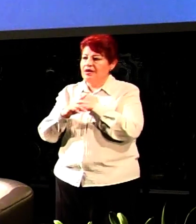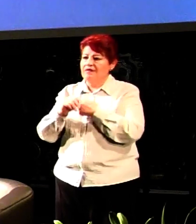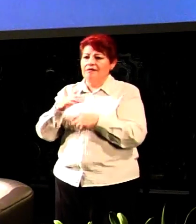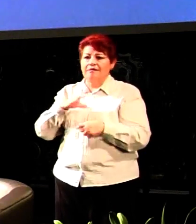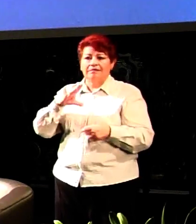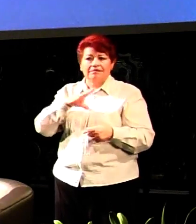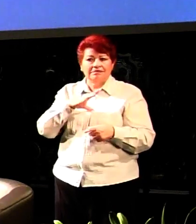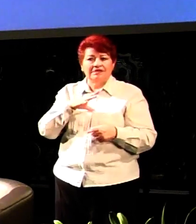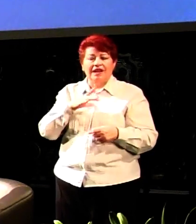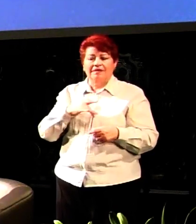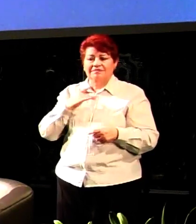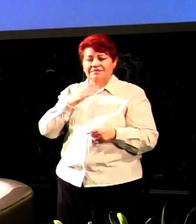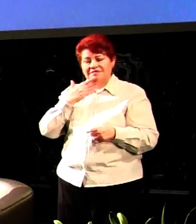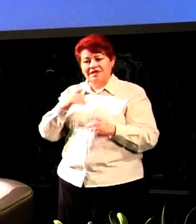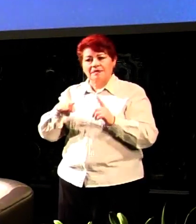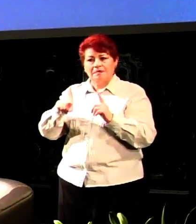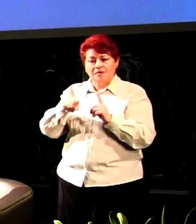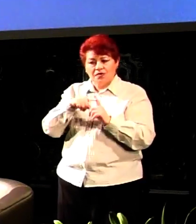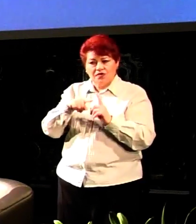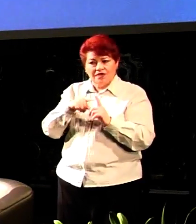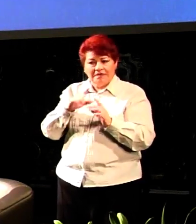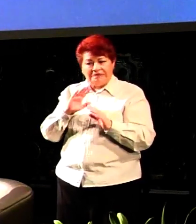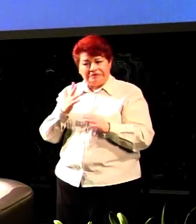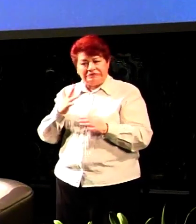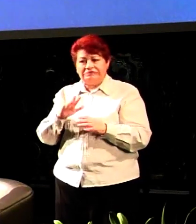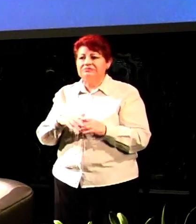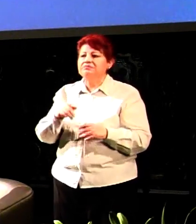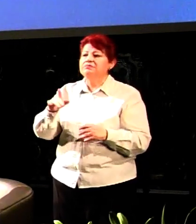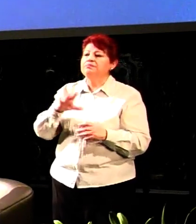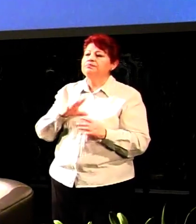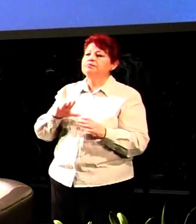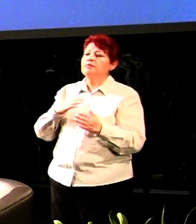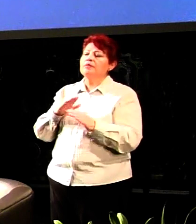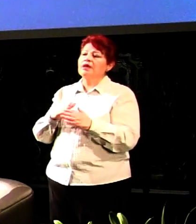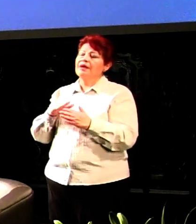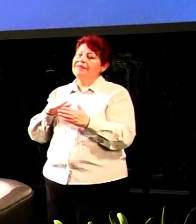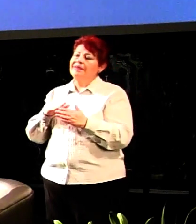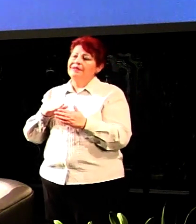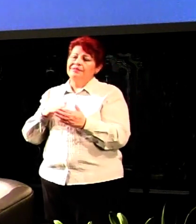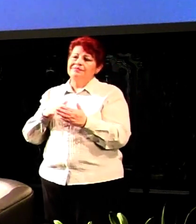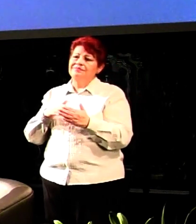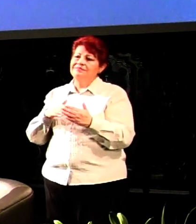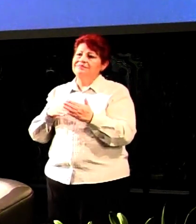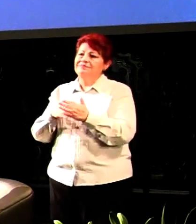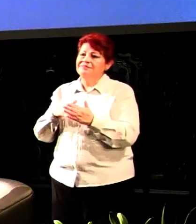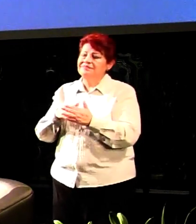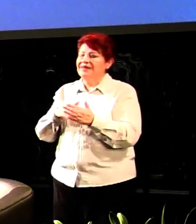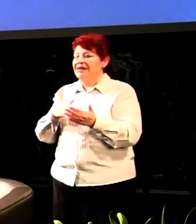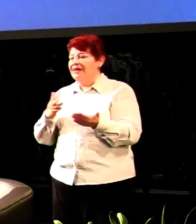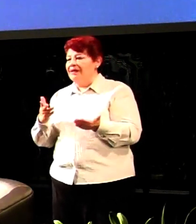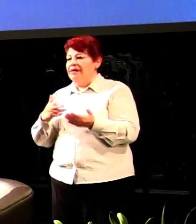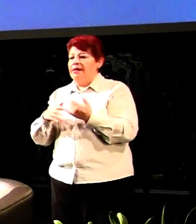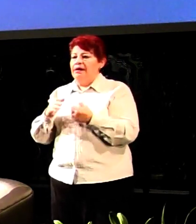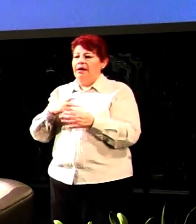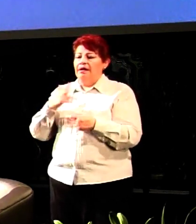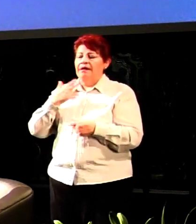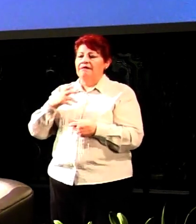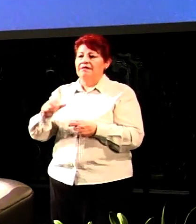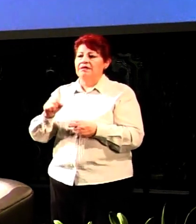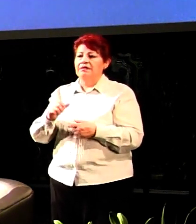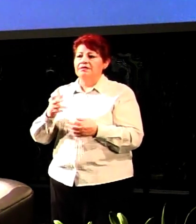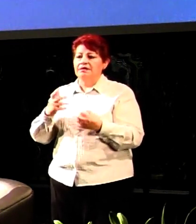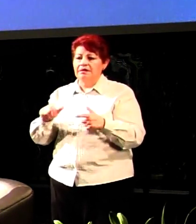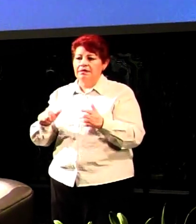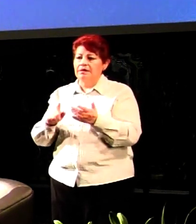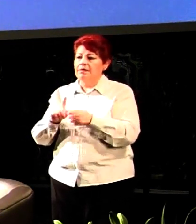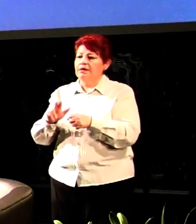una influencia muy positiva. Esto nos impide que de alguna forma, estas habilidades se desarrollen en